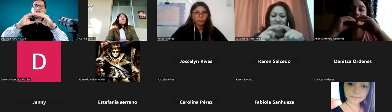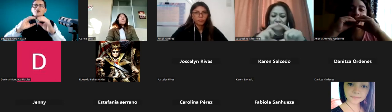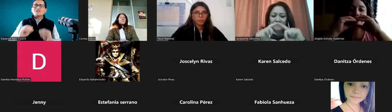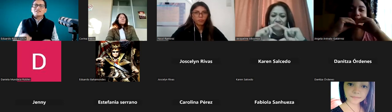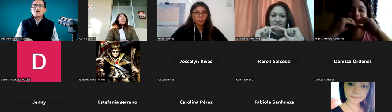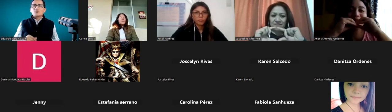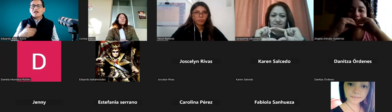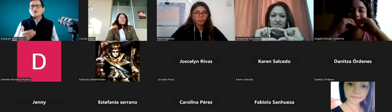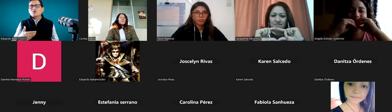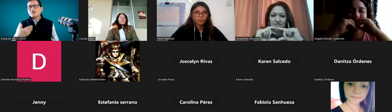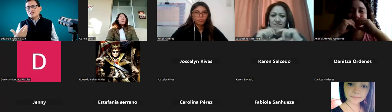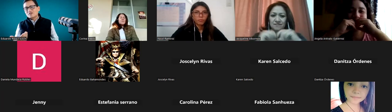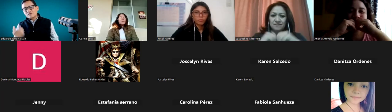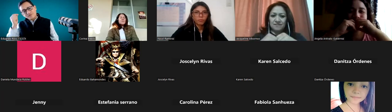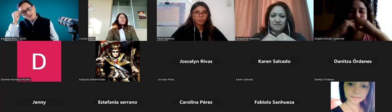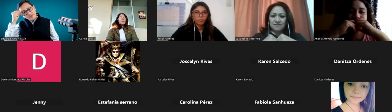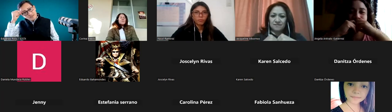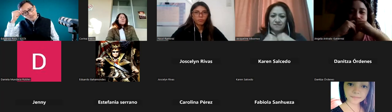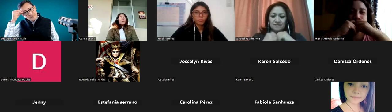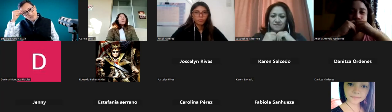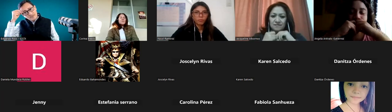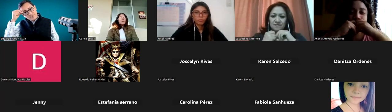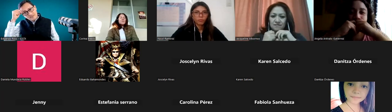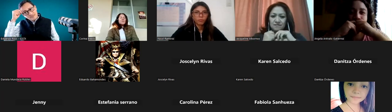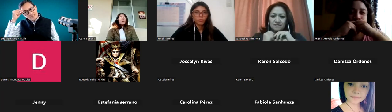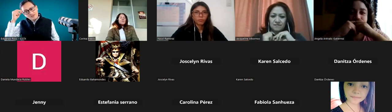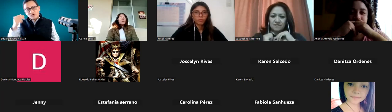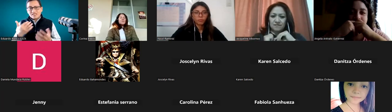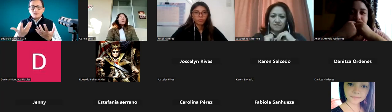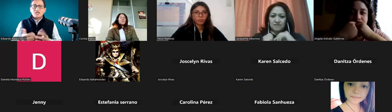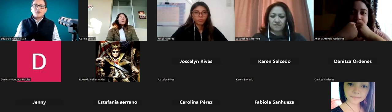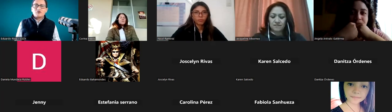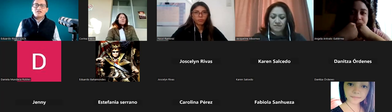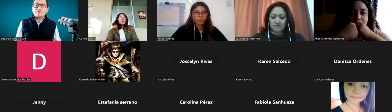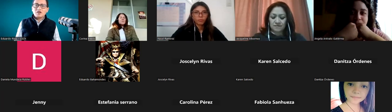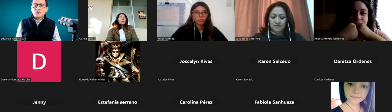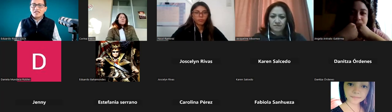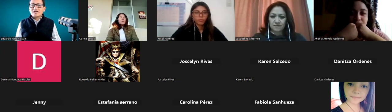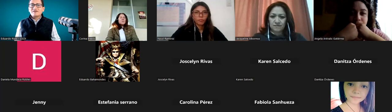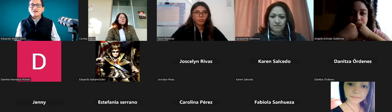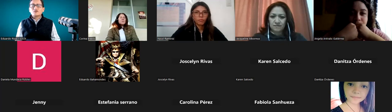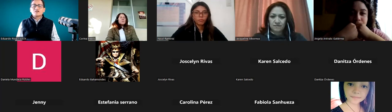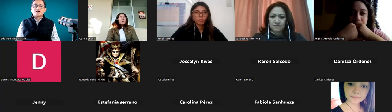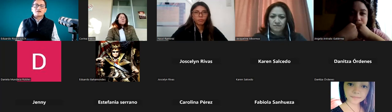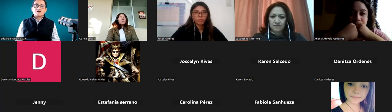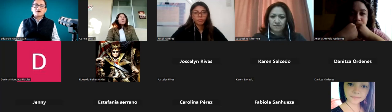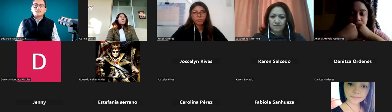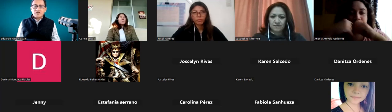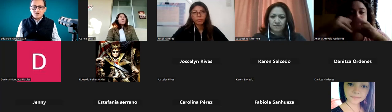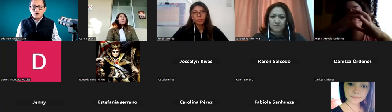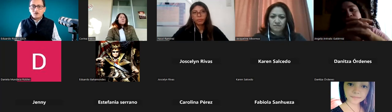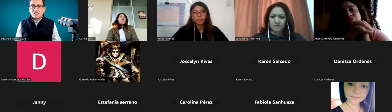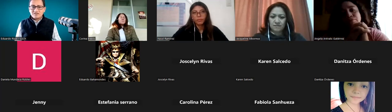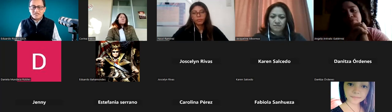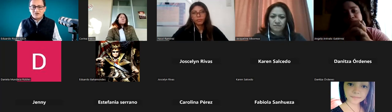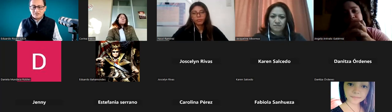Entonces todas las cosas tienen un alto, un ancho, y eso es lo que tenemos que dibujar con nuestras manos para describir los